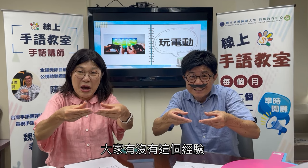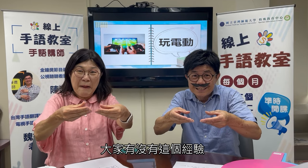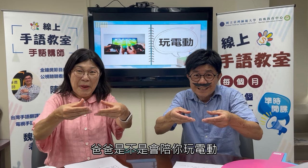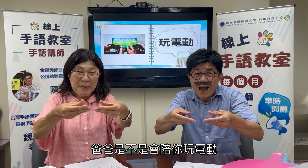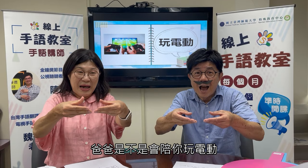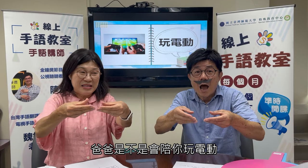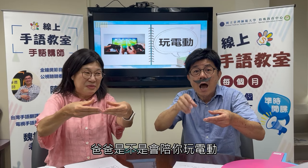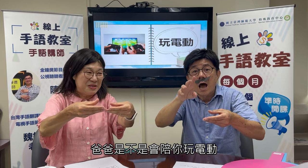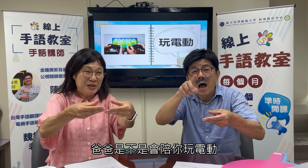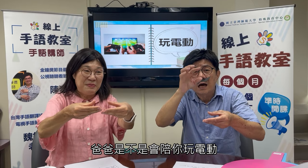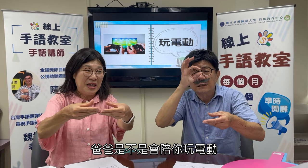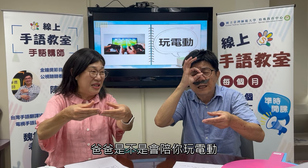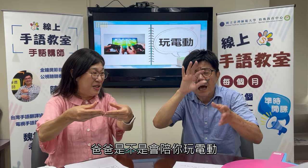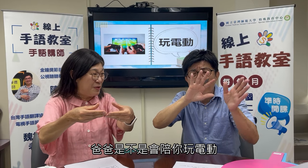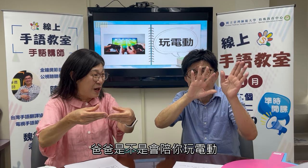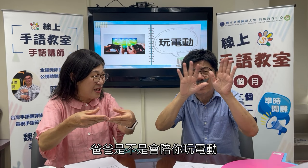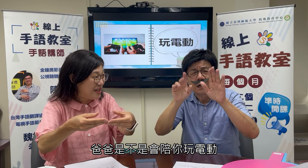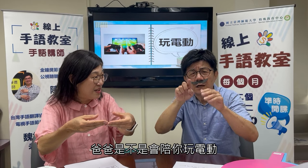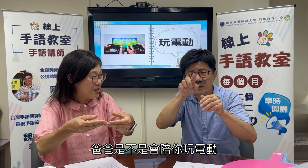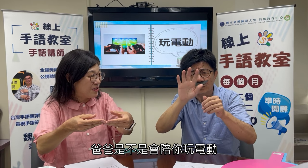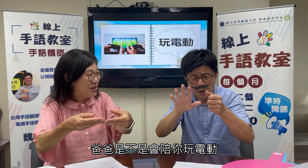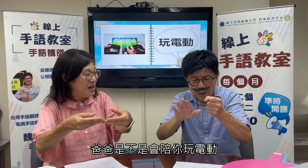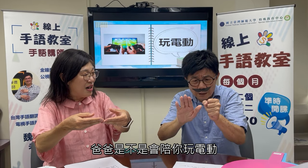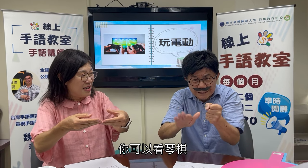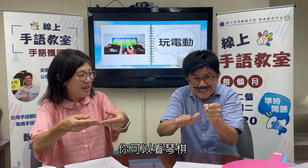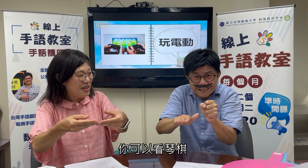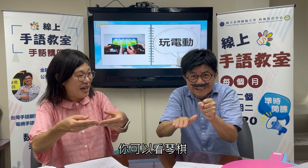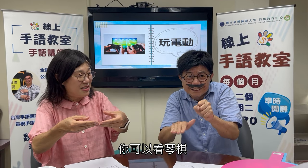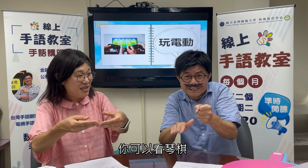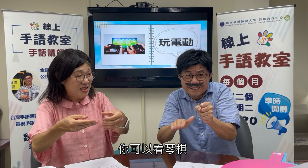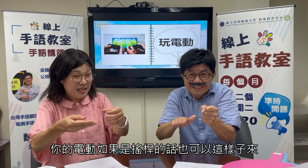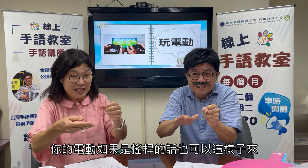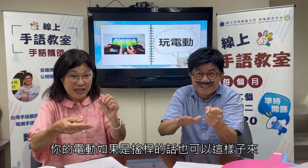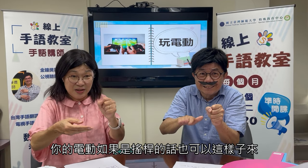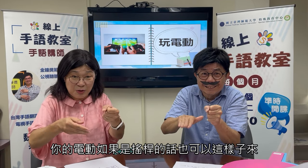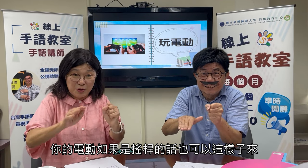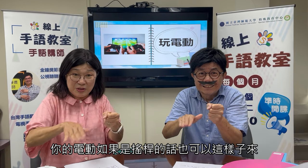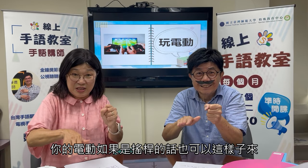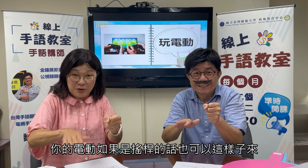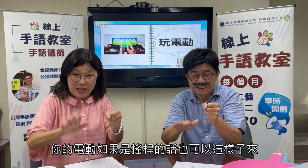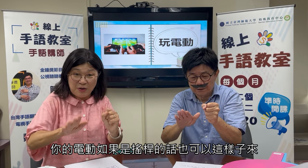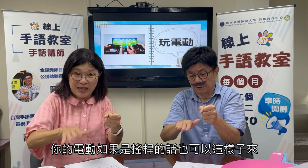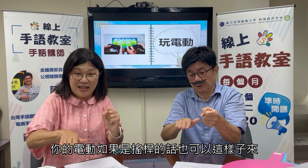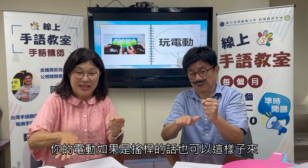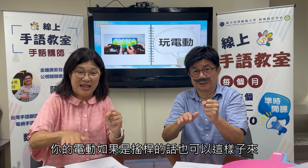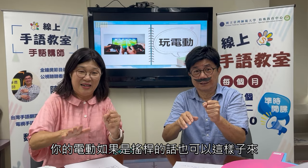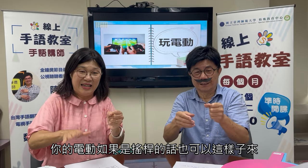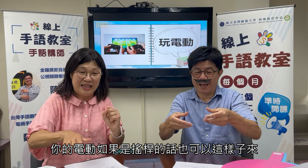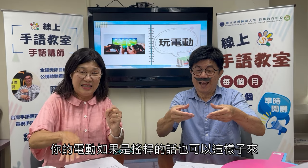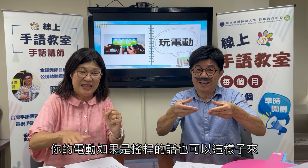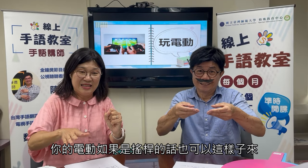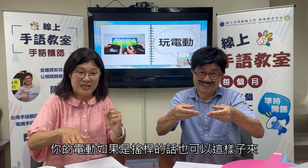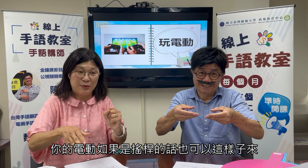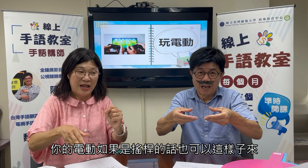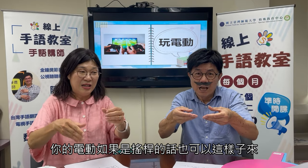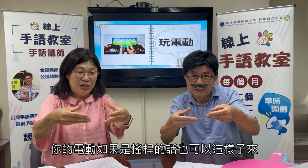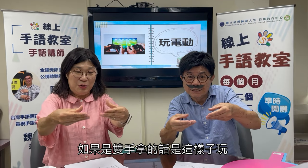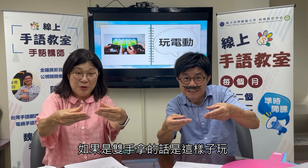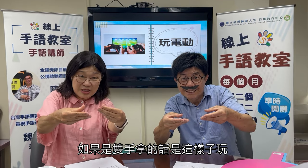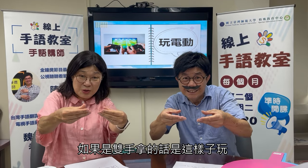爸爸是不是会陪你玩电动啊？你可以看情形，你的电动如果是有摇杆的啊，也可以这样子玩；如果是双